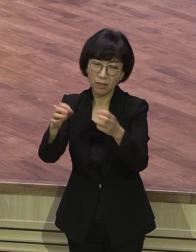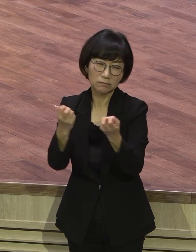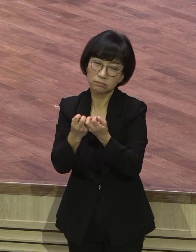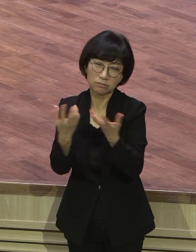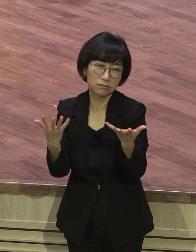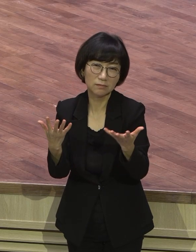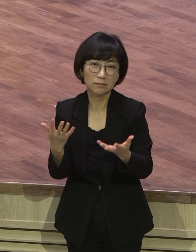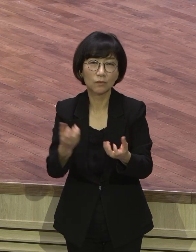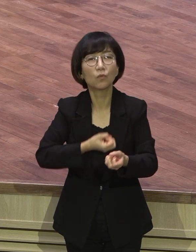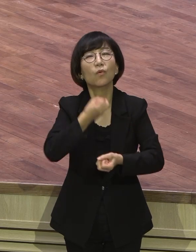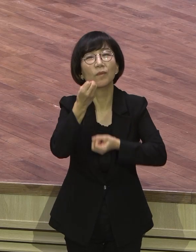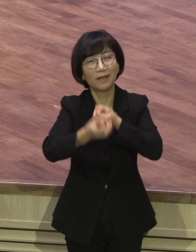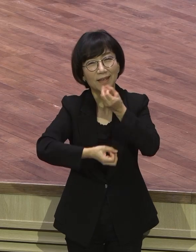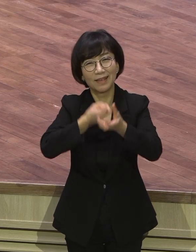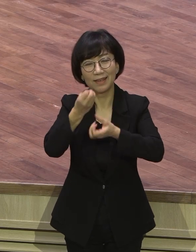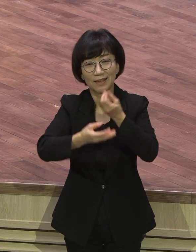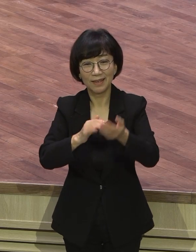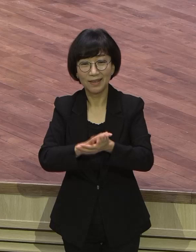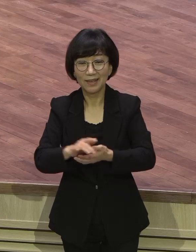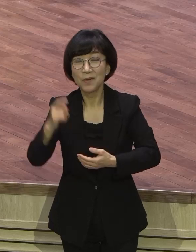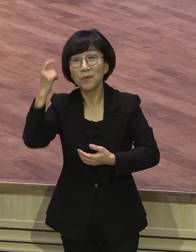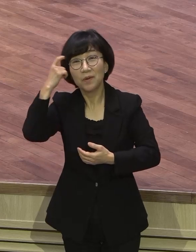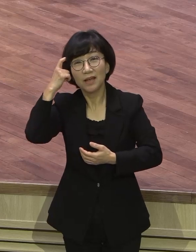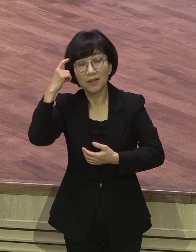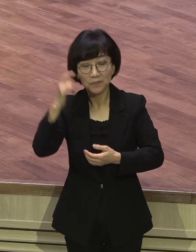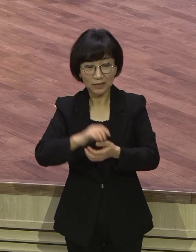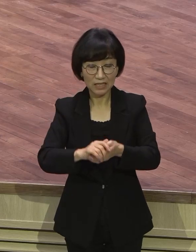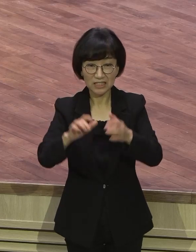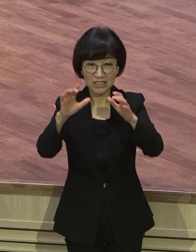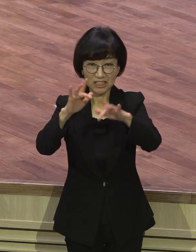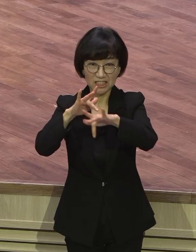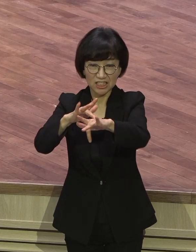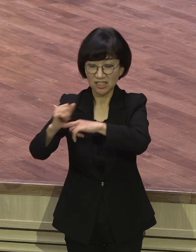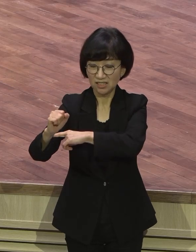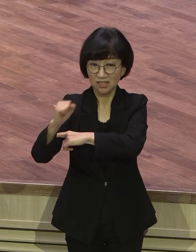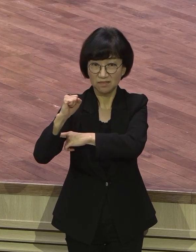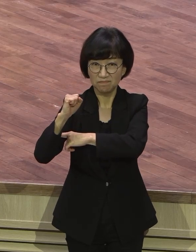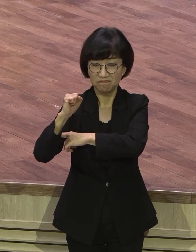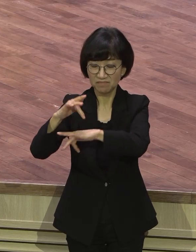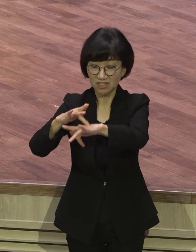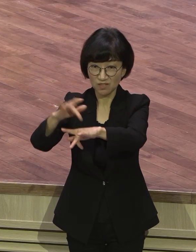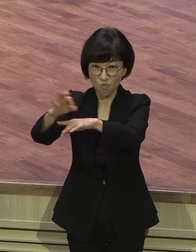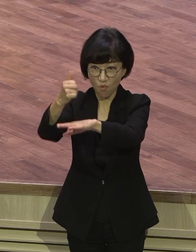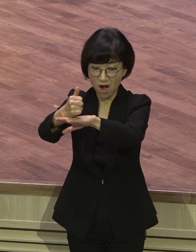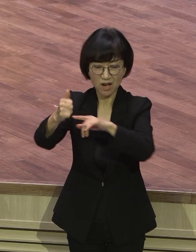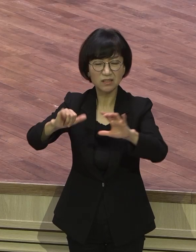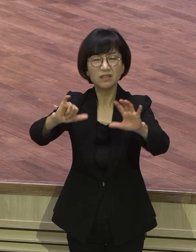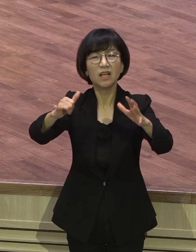사단이 왕로로 타고 있는 이 창식 이 3장의 이 세상 속에서는